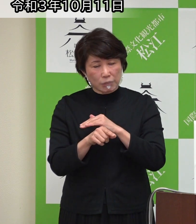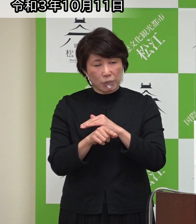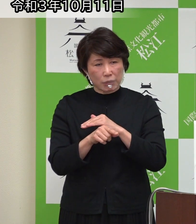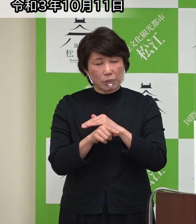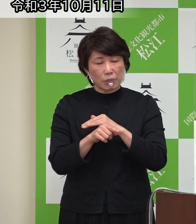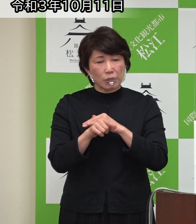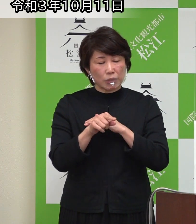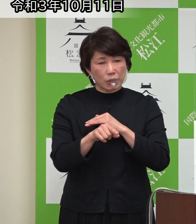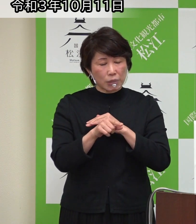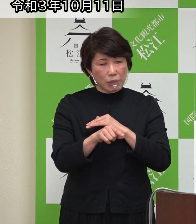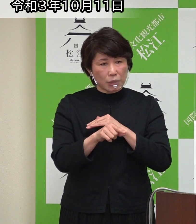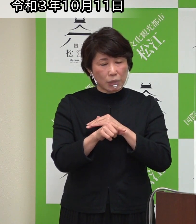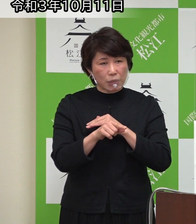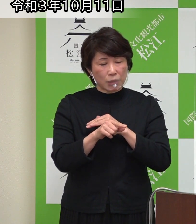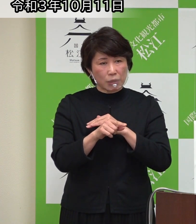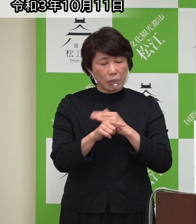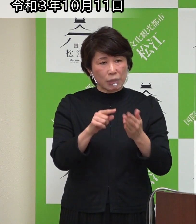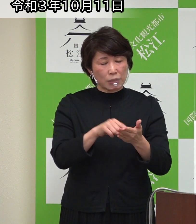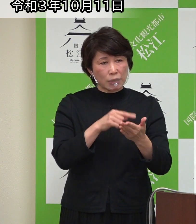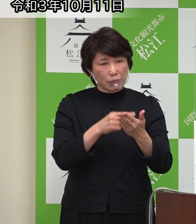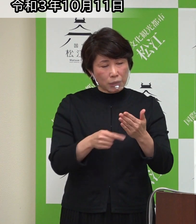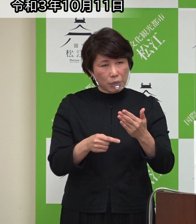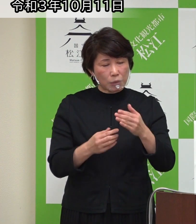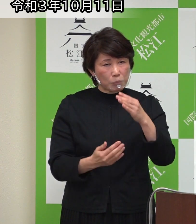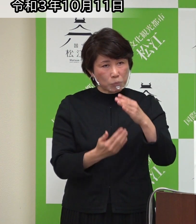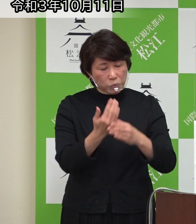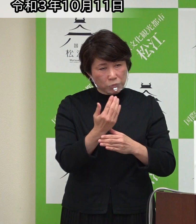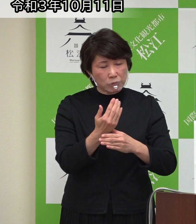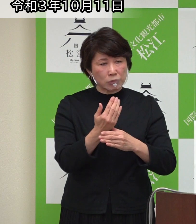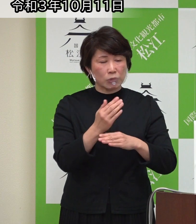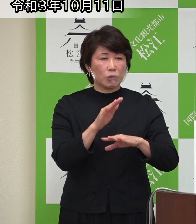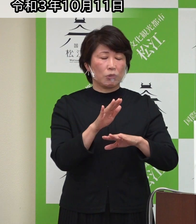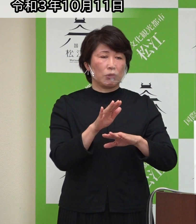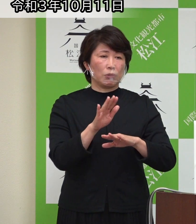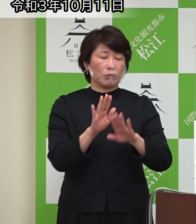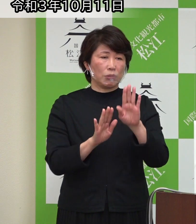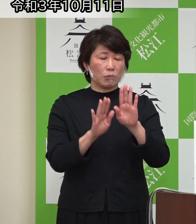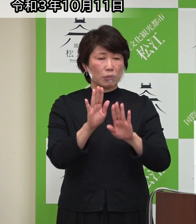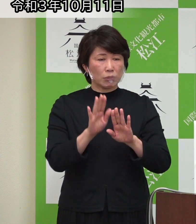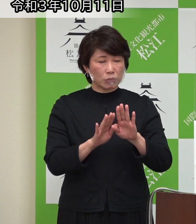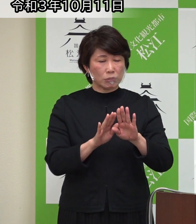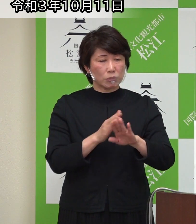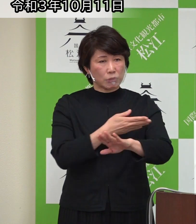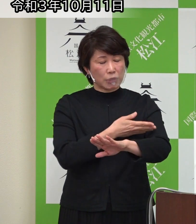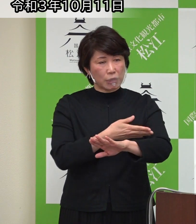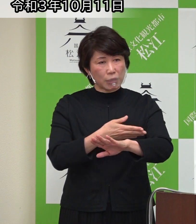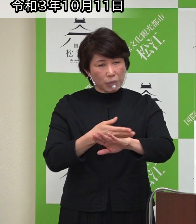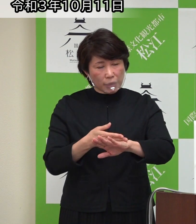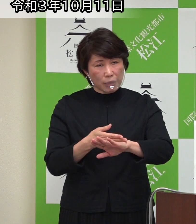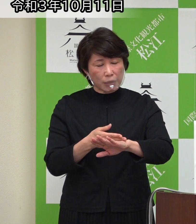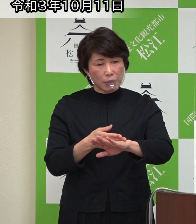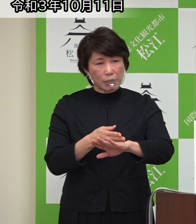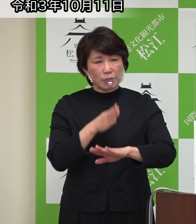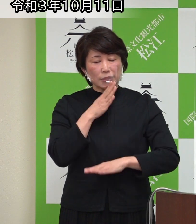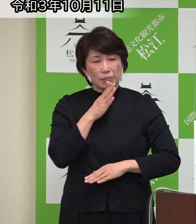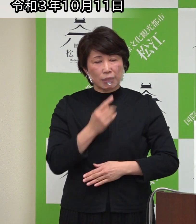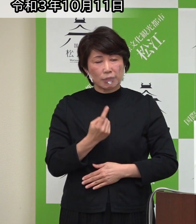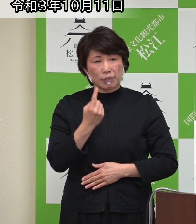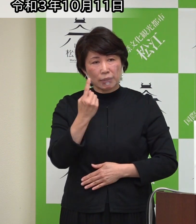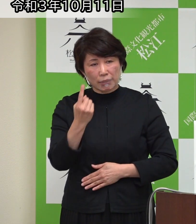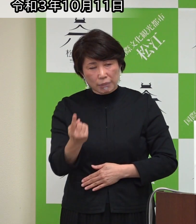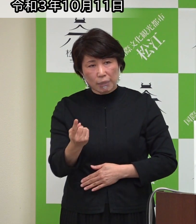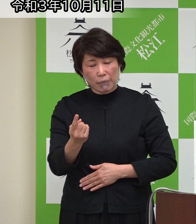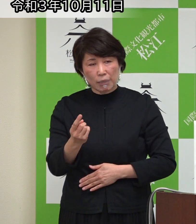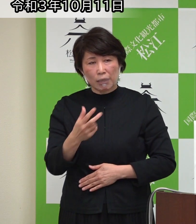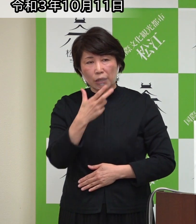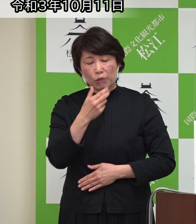ては先ほどの説明会等でも説明をいただくわけなんですが、その流れの中で、福島について確認しておきたいという意向を持っており